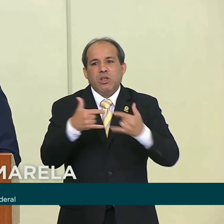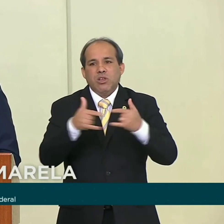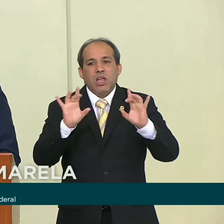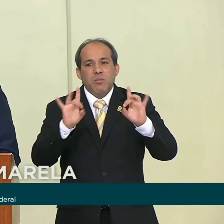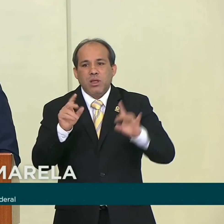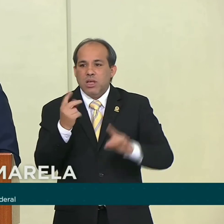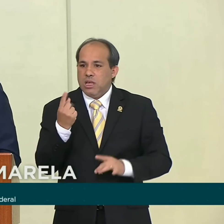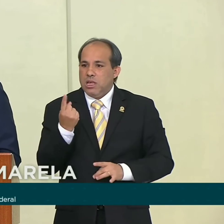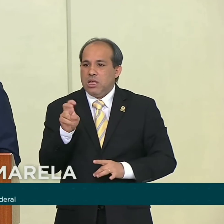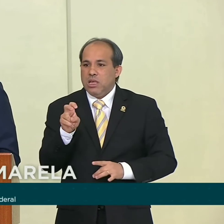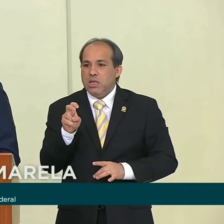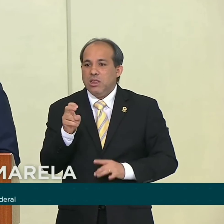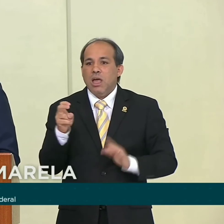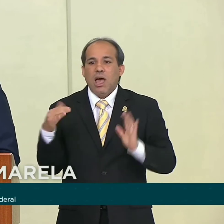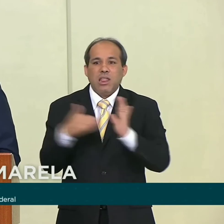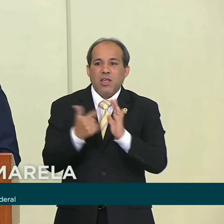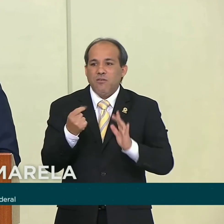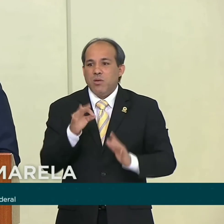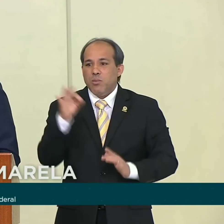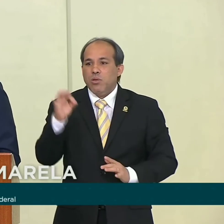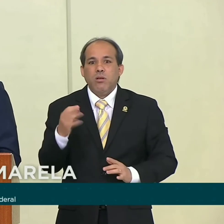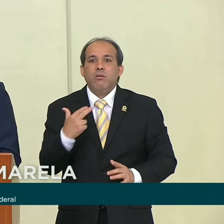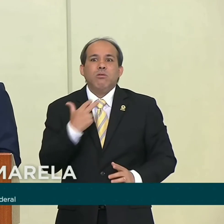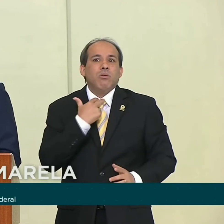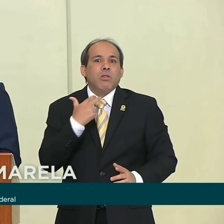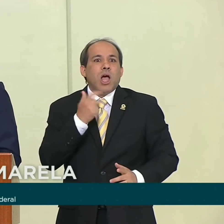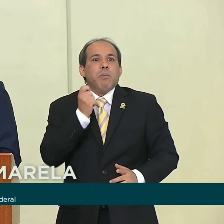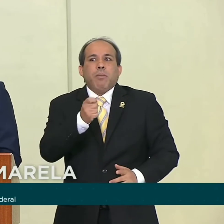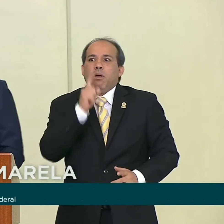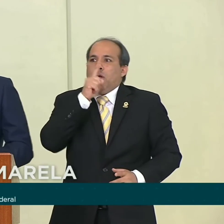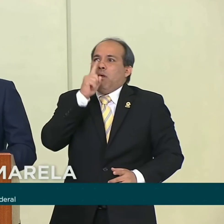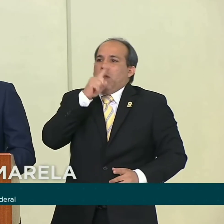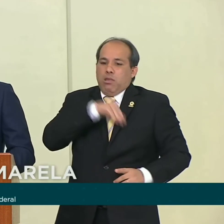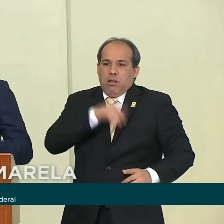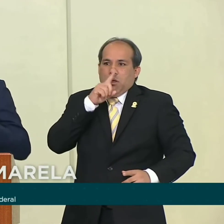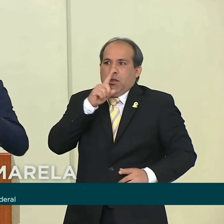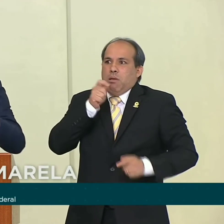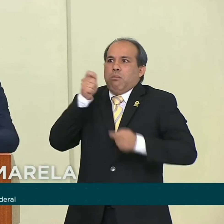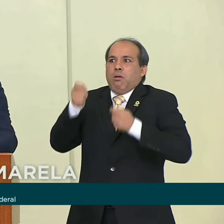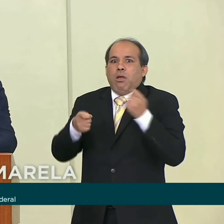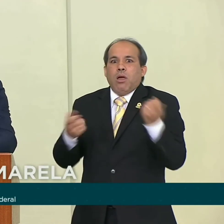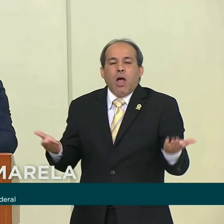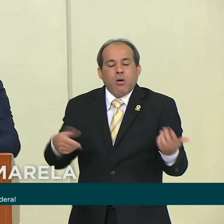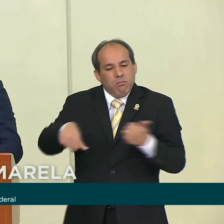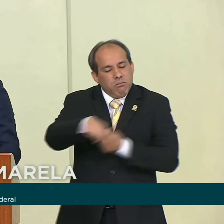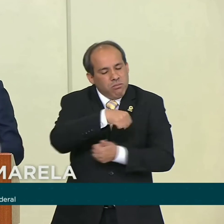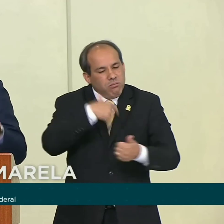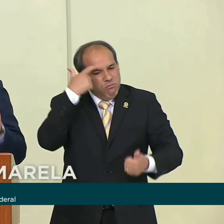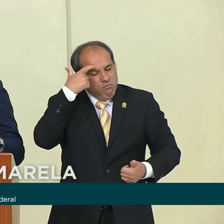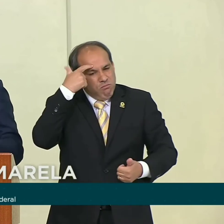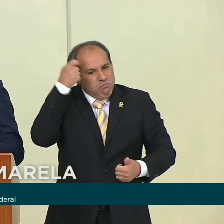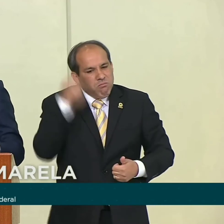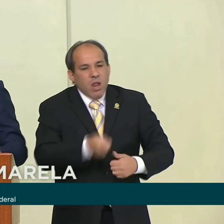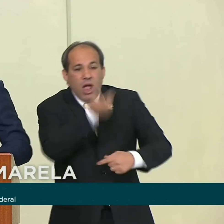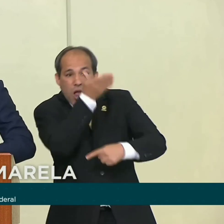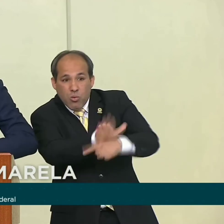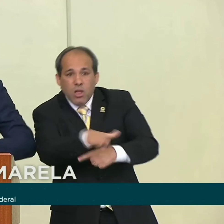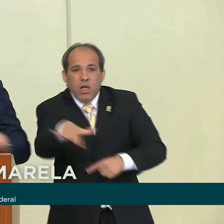quinze Vinte por cento ao mês porque eu não tinha condição Então hoje que a gente pode ajudar a população